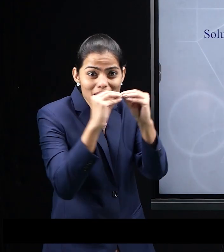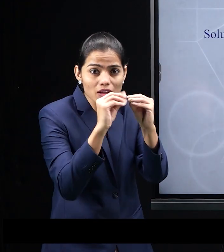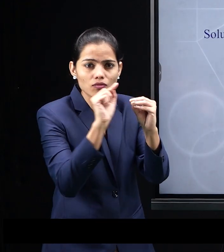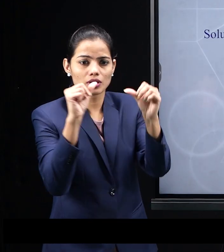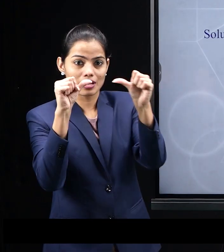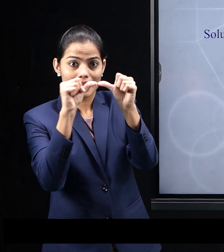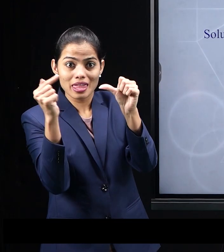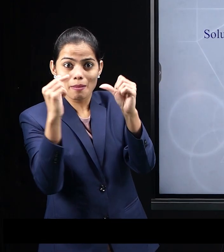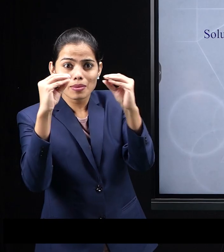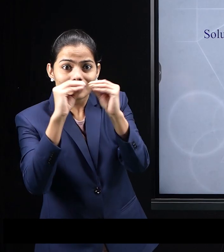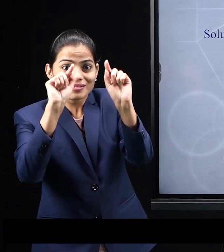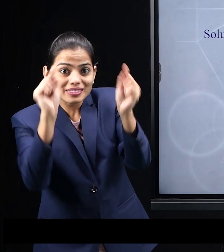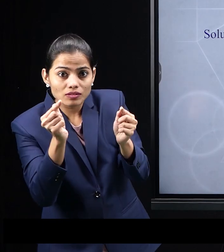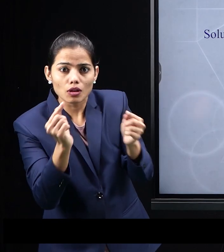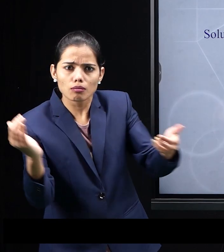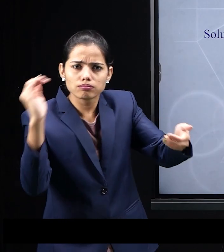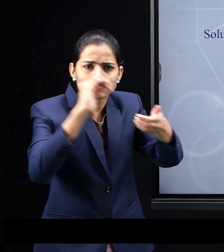is equals to a minus b union b minus a.